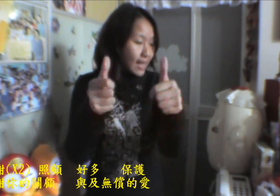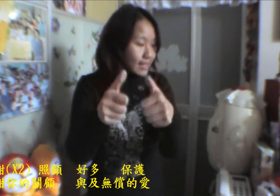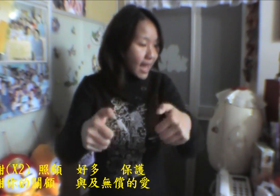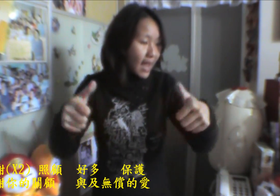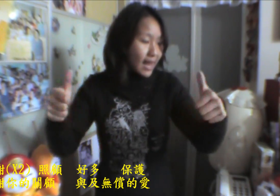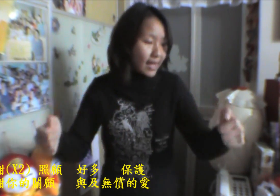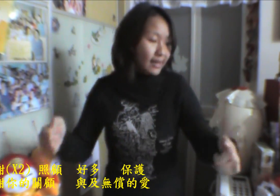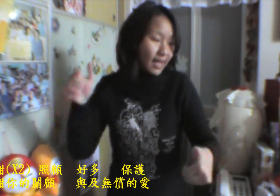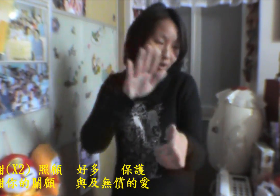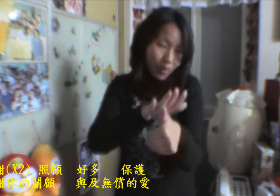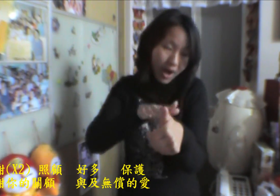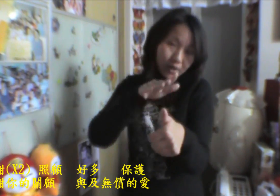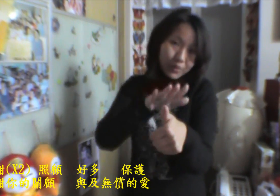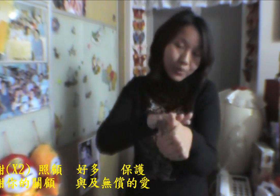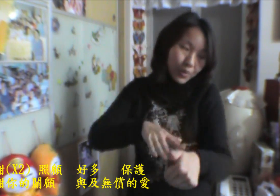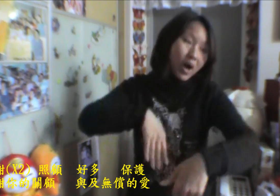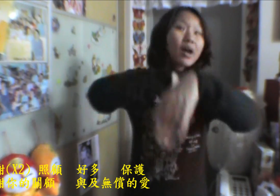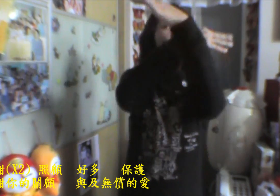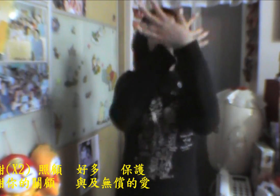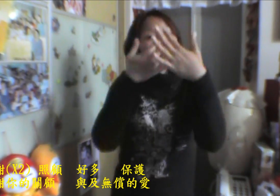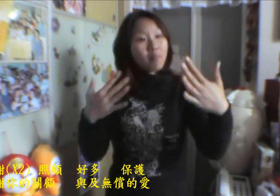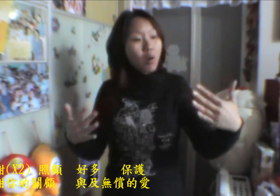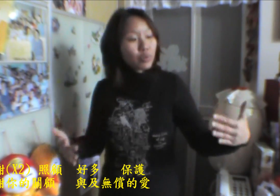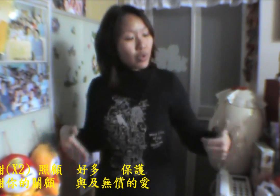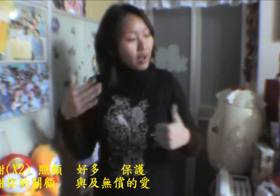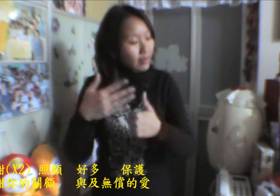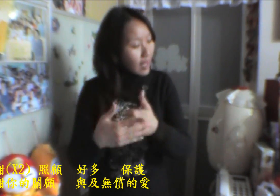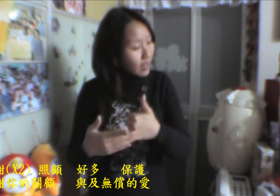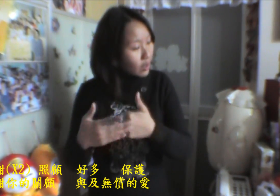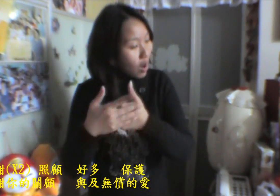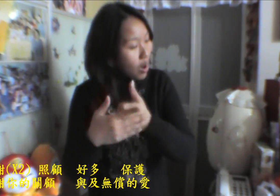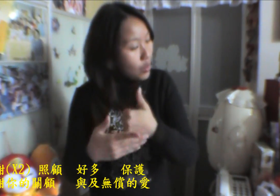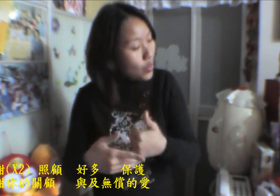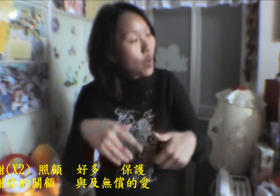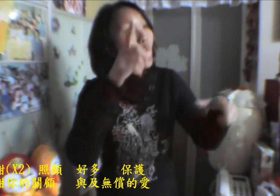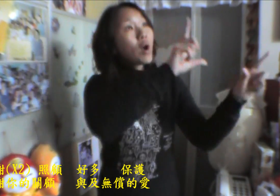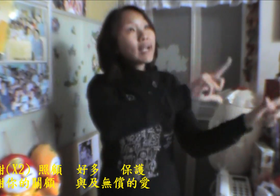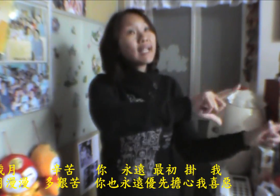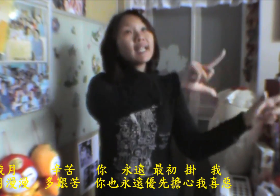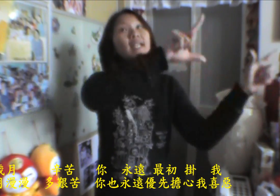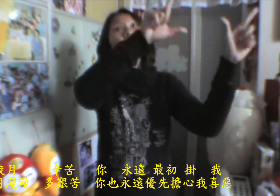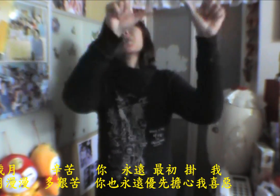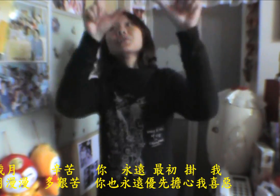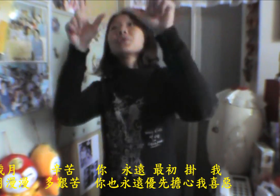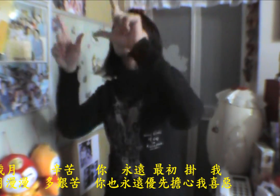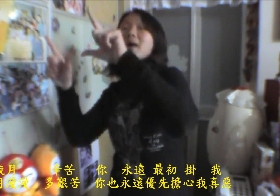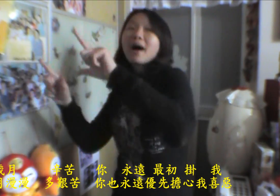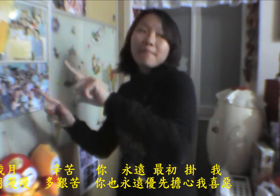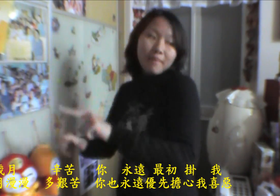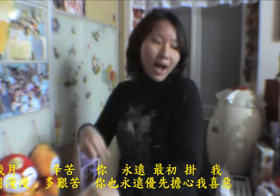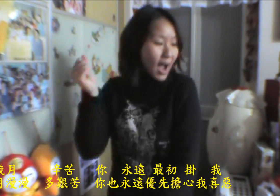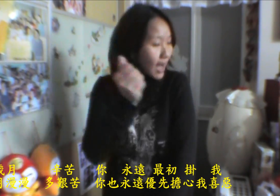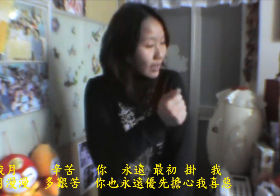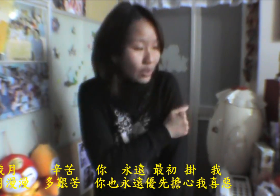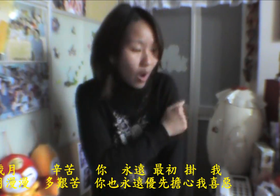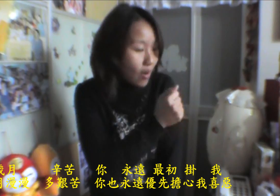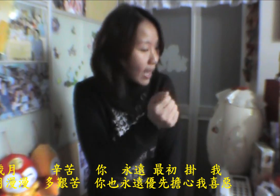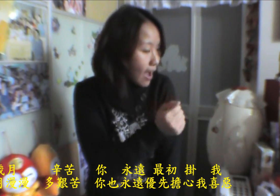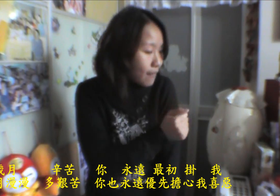謝你的關顧，與及無常的愛護，年月漫漫多艱